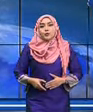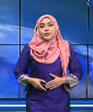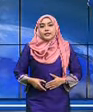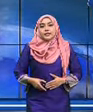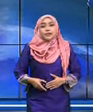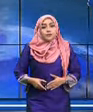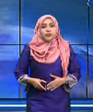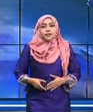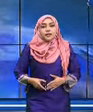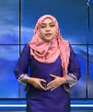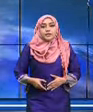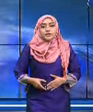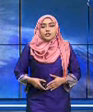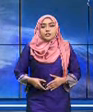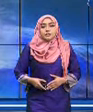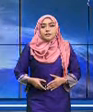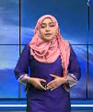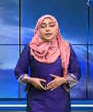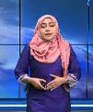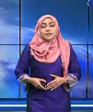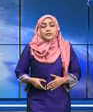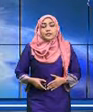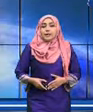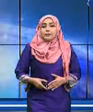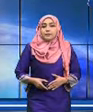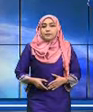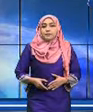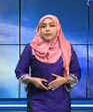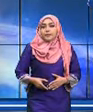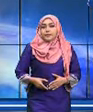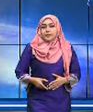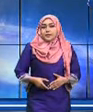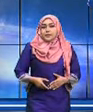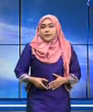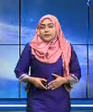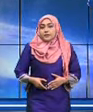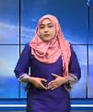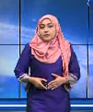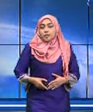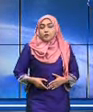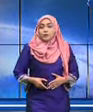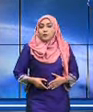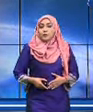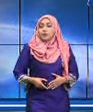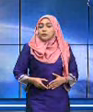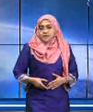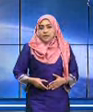RM63,470 telah diguna bagi kerja-kerja pembersihan sepanjang 84 km yang melibatkan 170 anggota.